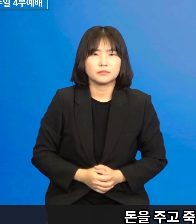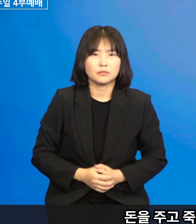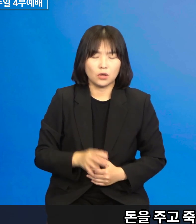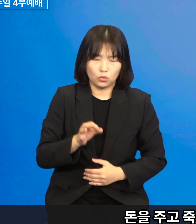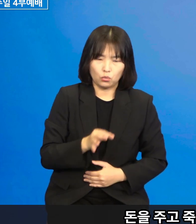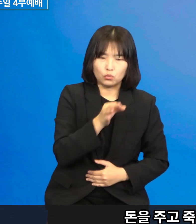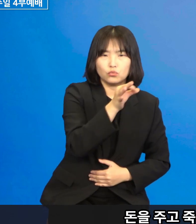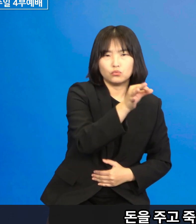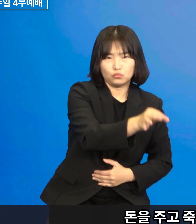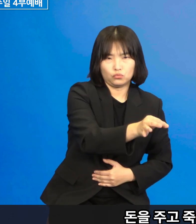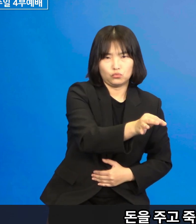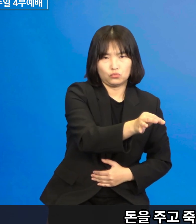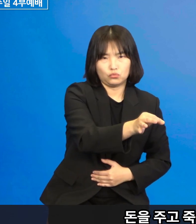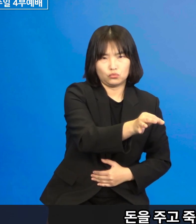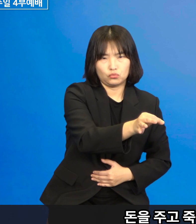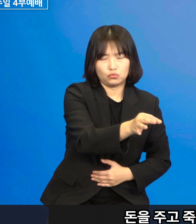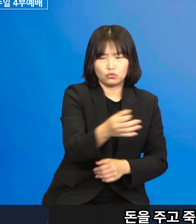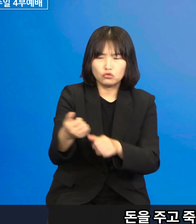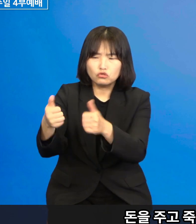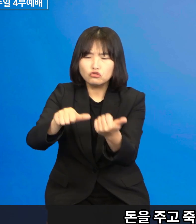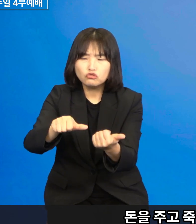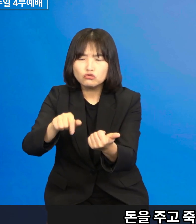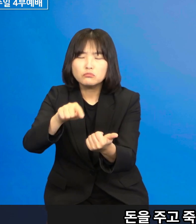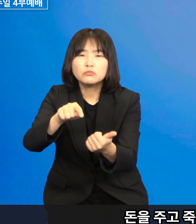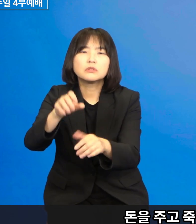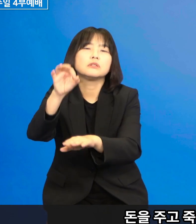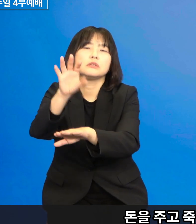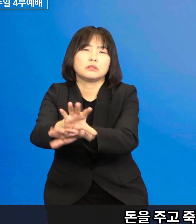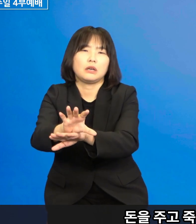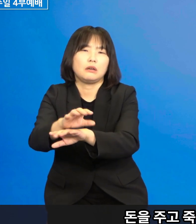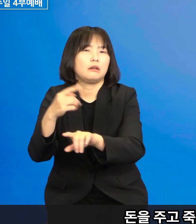돈을 주고 죽음을 사는 거라고요.